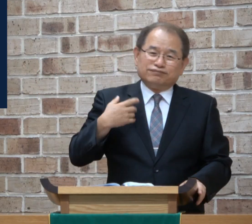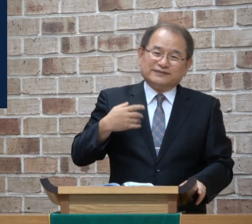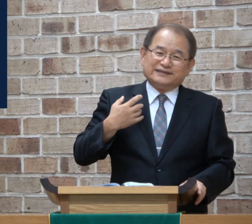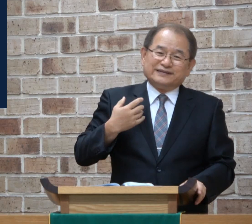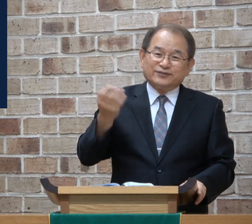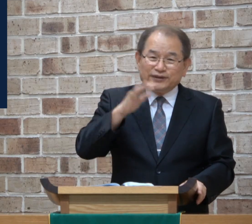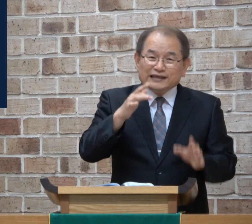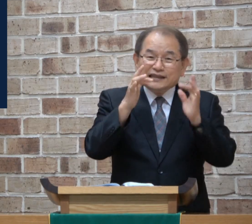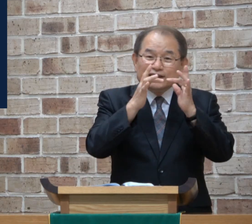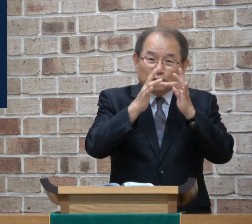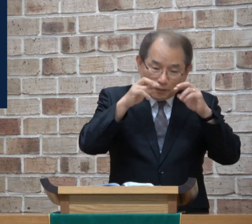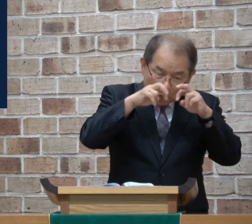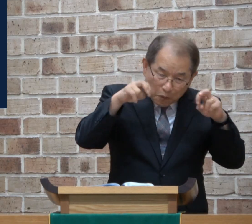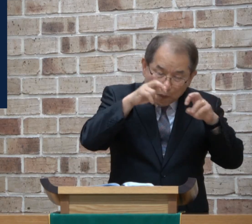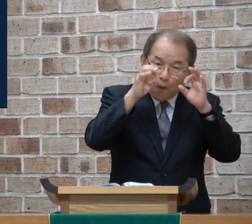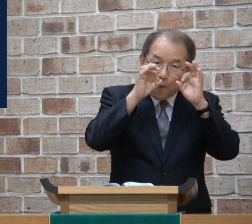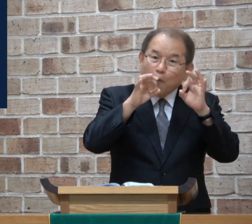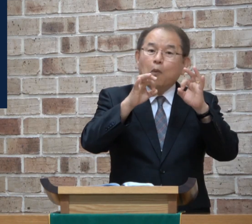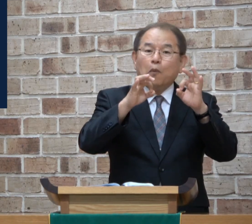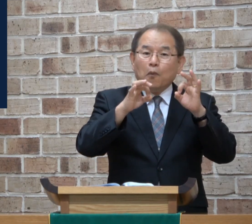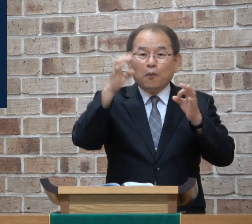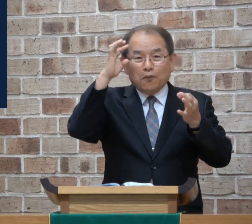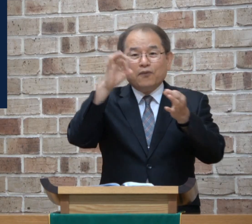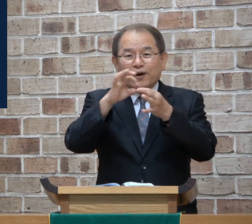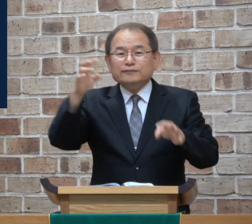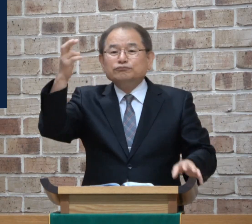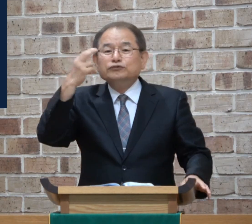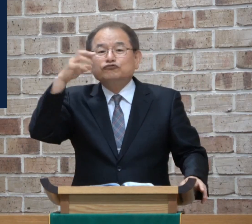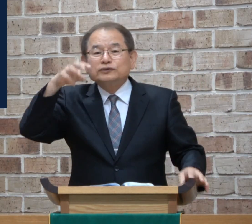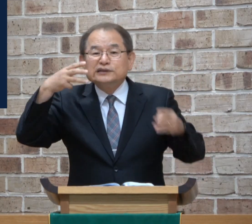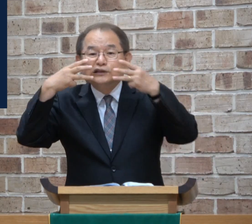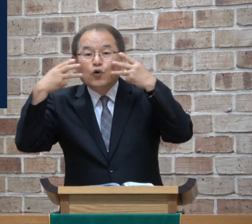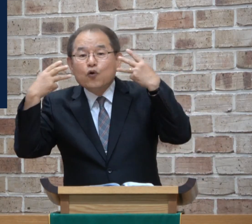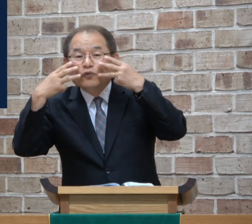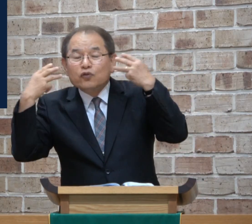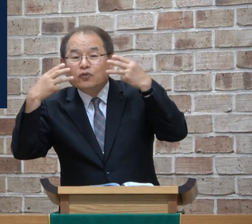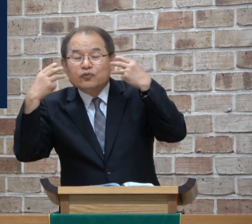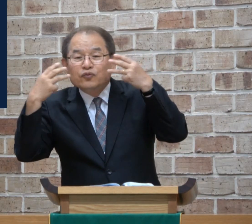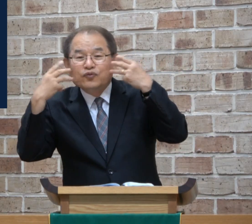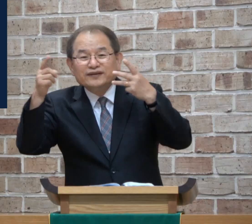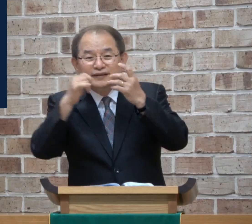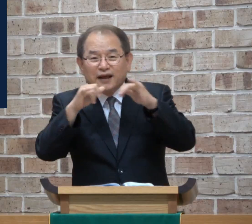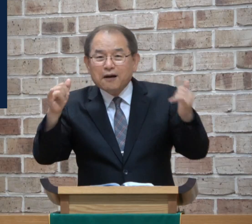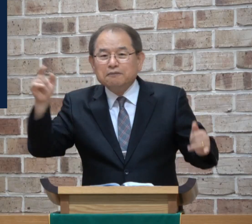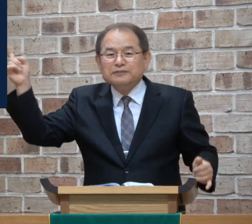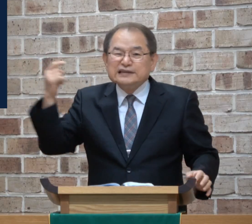잘 분별하지 못합니다. 그러나 인터넷에서 진짜를 어떻게 구별하는지 보게 되었습니다.